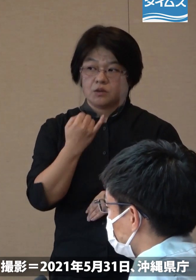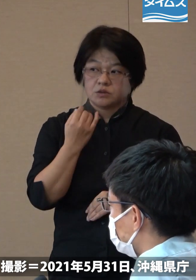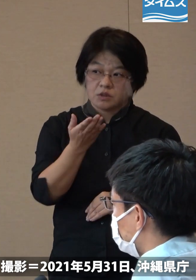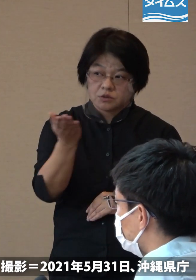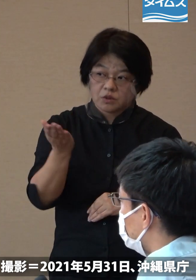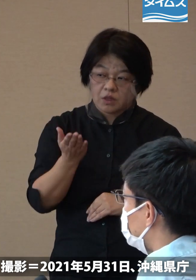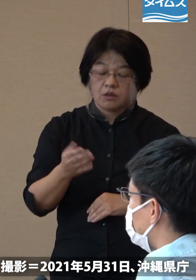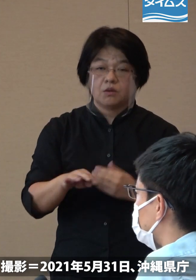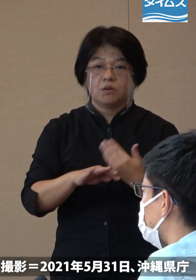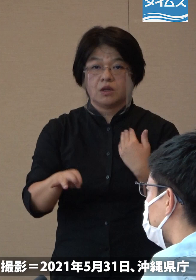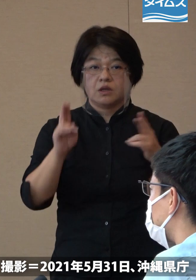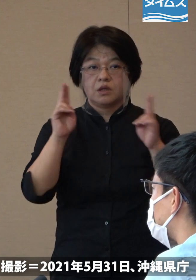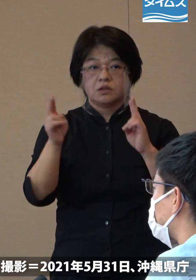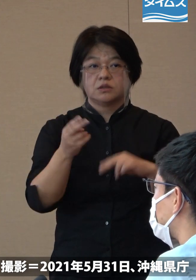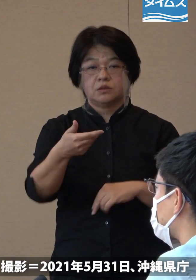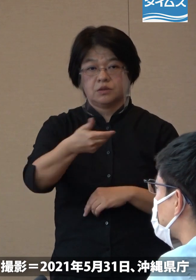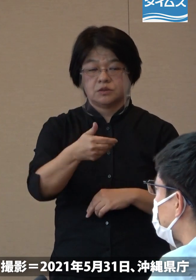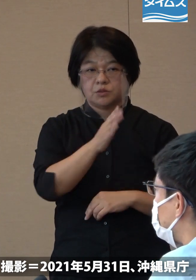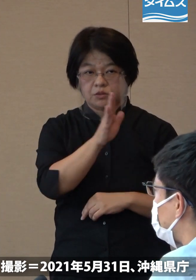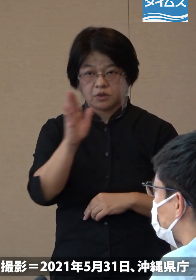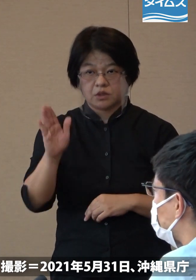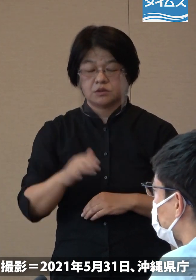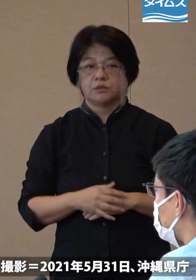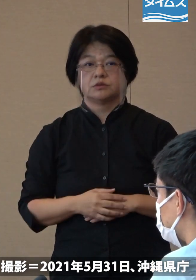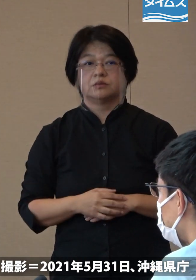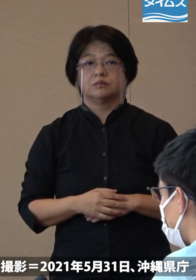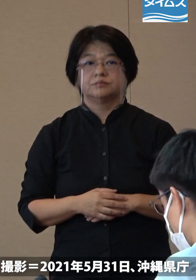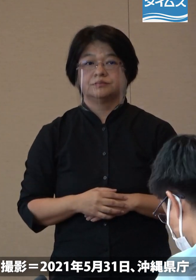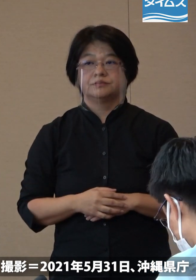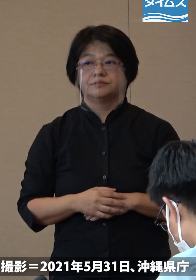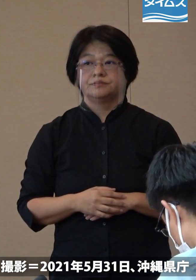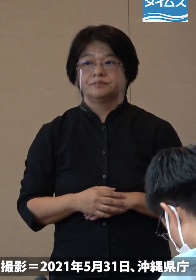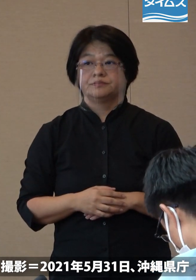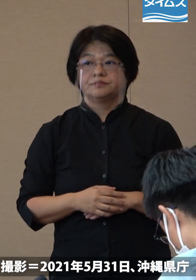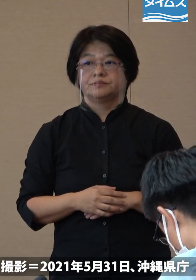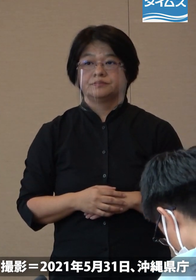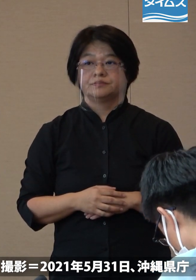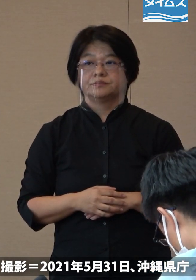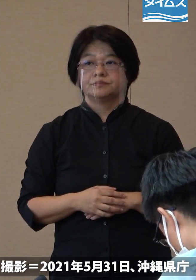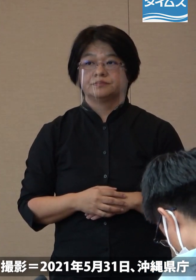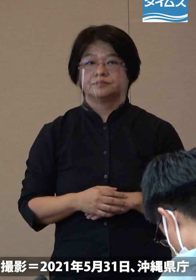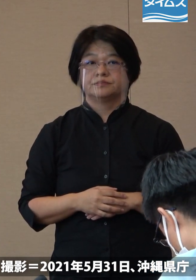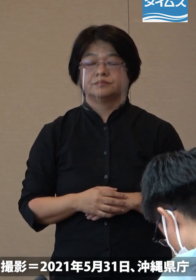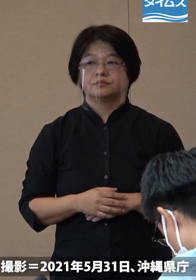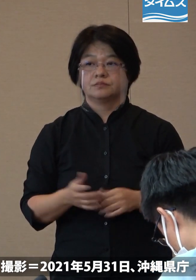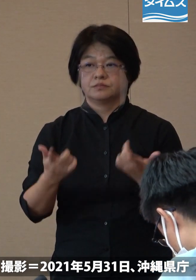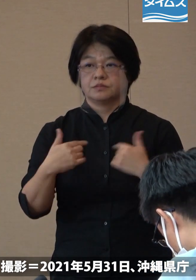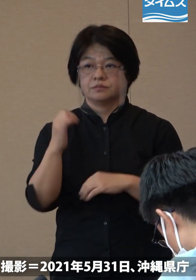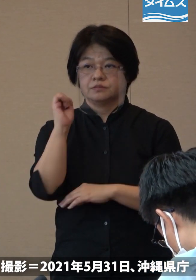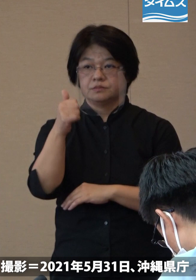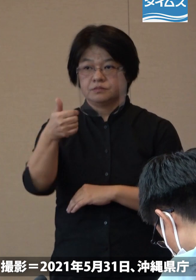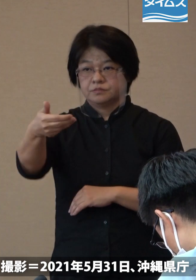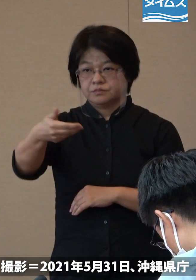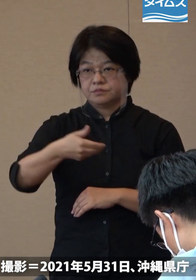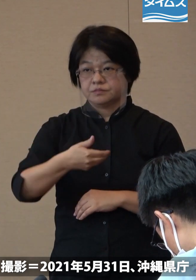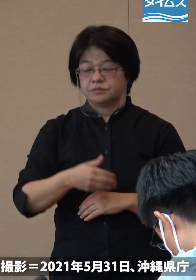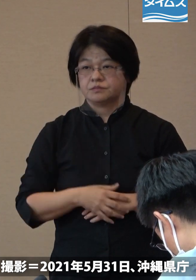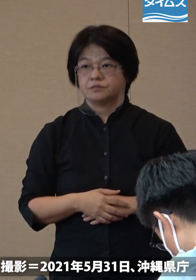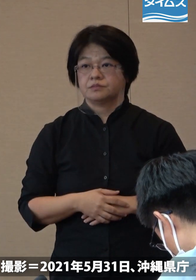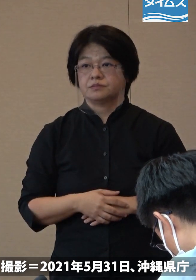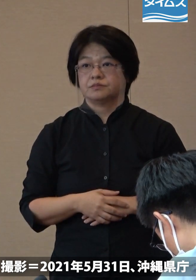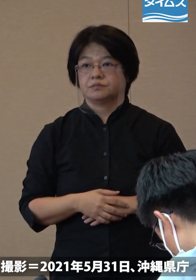では総務省の皆様からご質問をお受けします。ご質問ございますでしょうか。毎日新聞さんどう